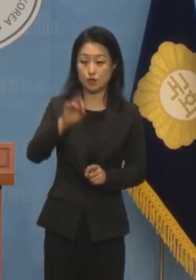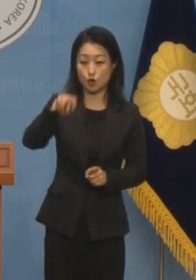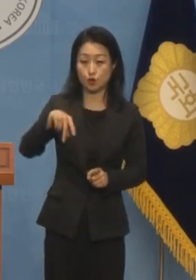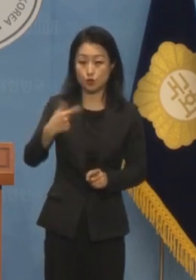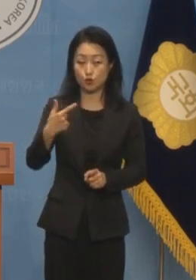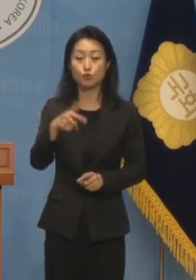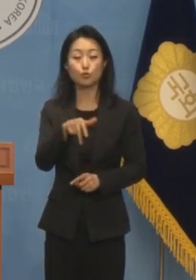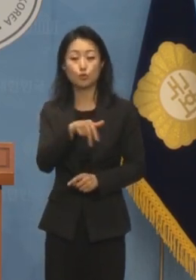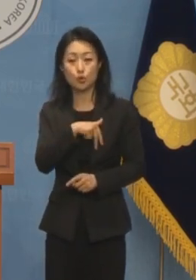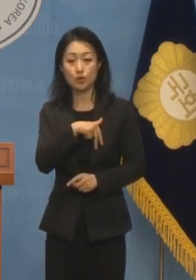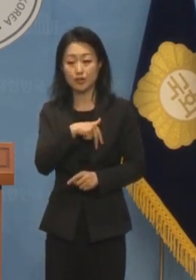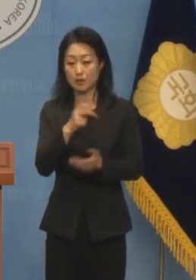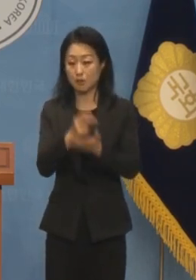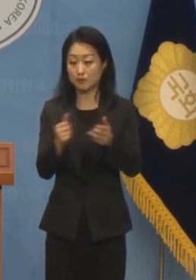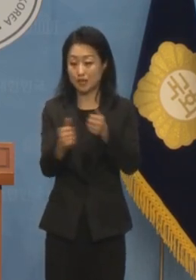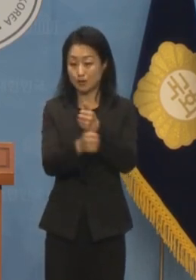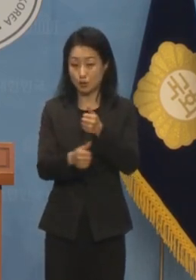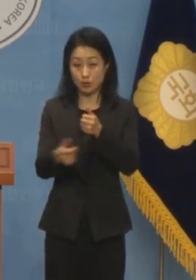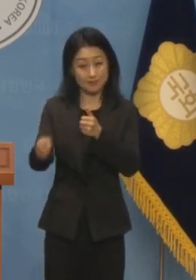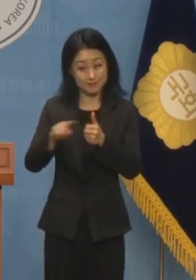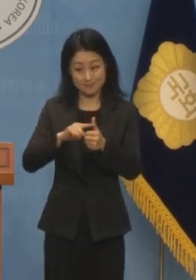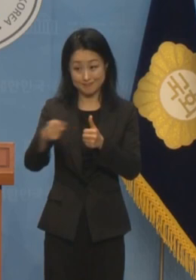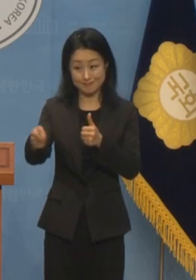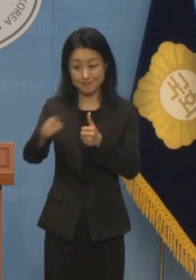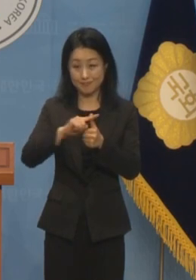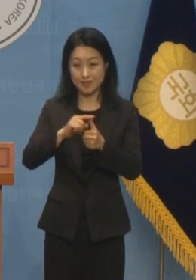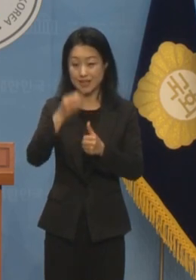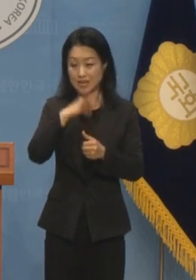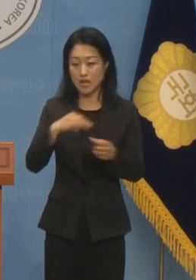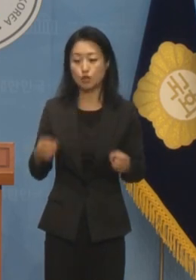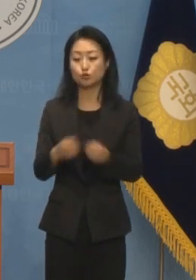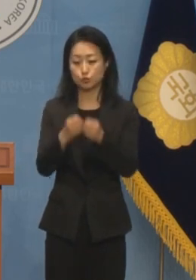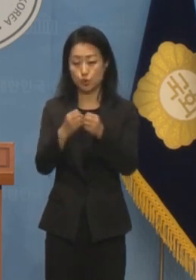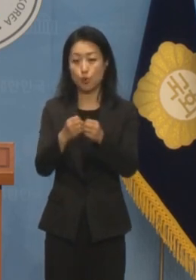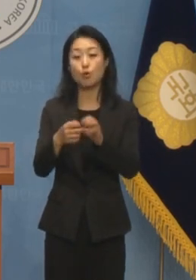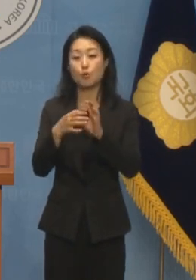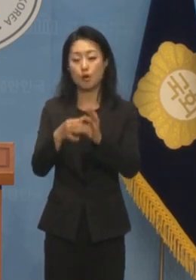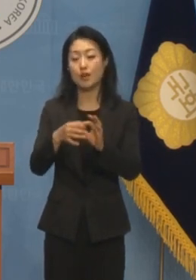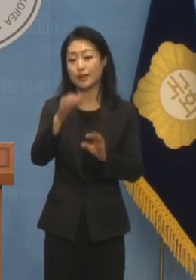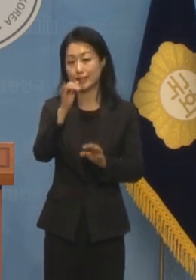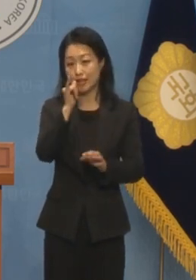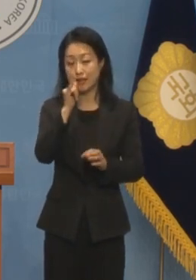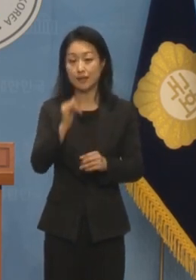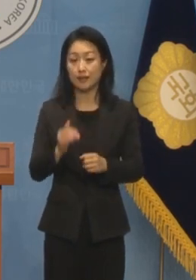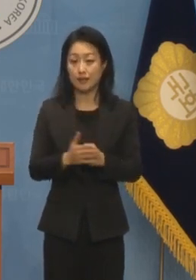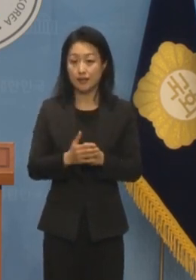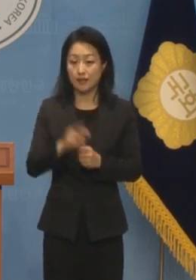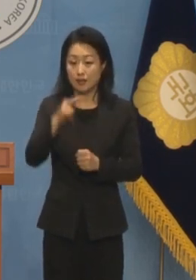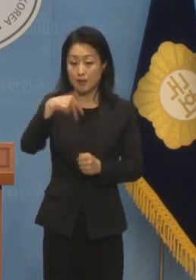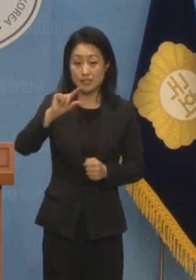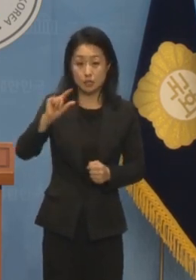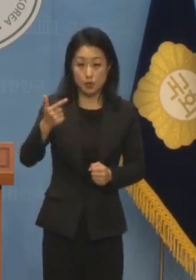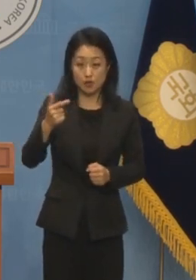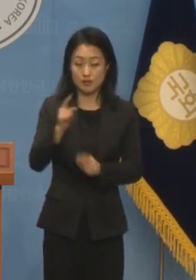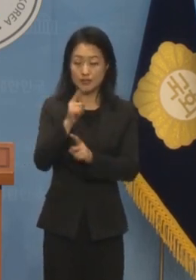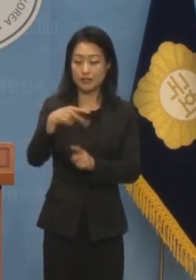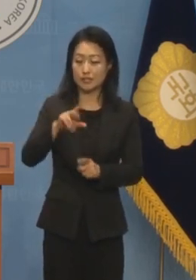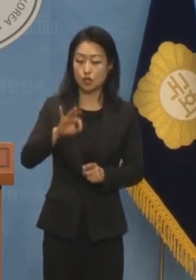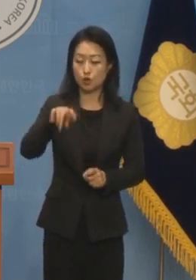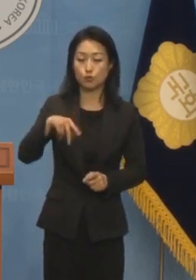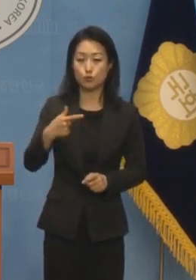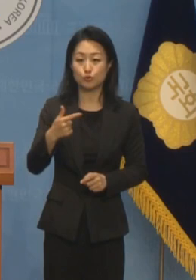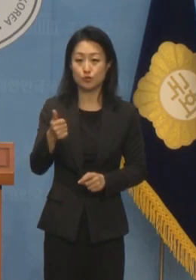의원이 소속 위원으로 활동하는 것은 이에 충돌의 소지가 있습니다. 따라서 박지원 의원과 이성윤